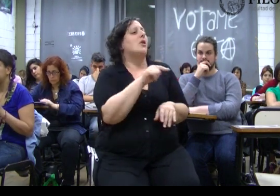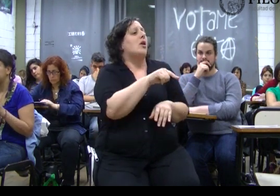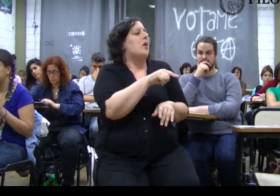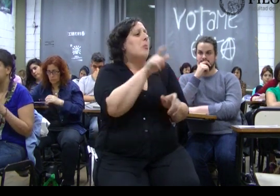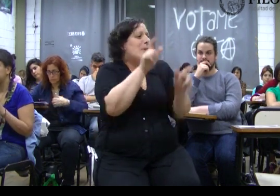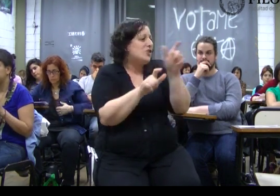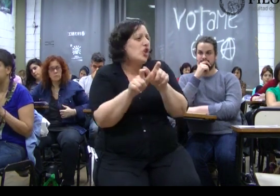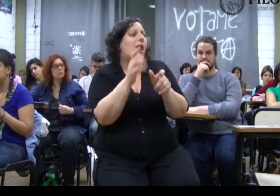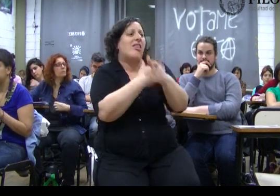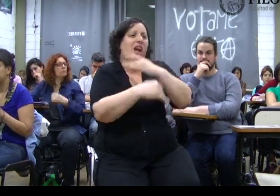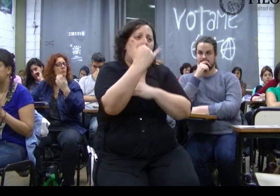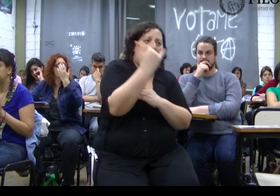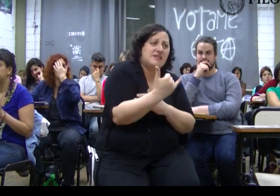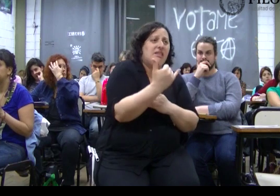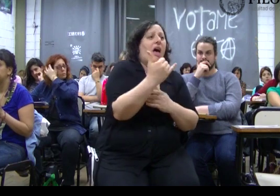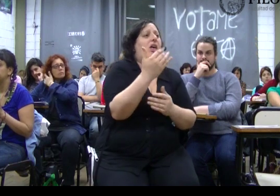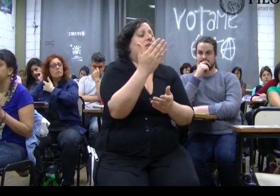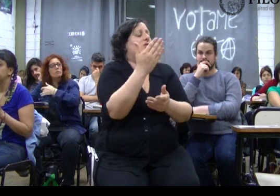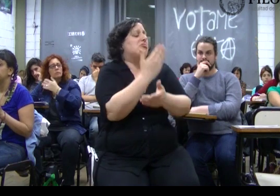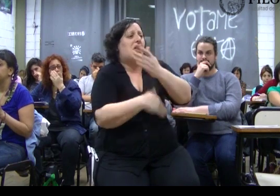con discapacidad,